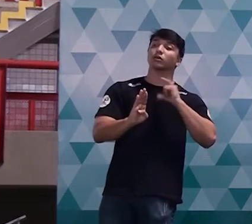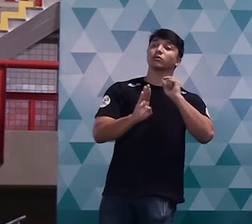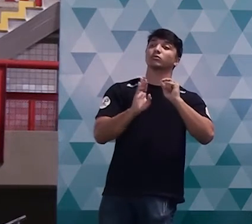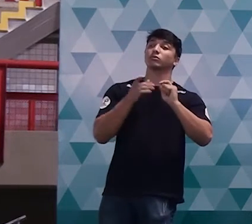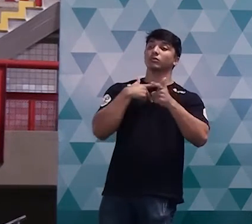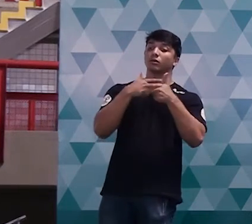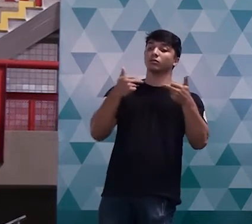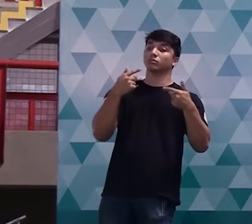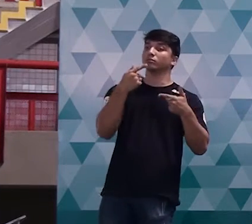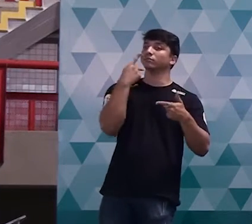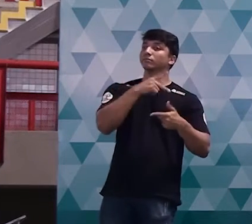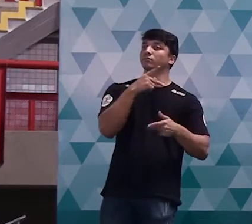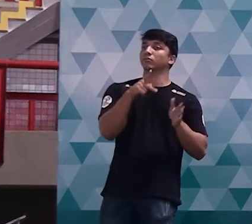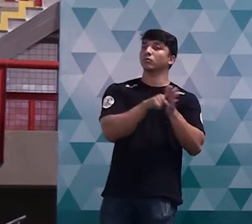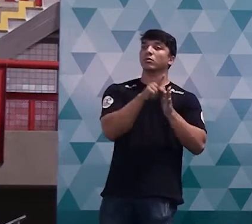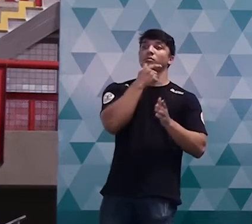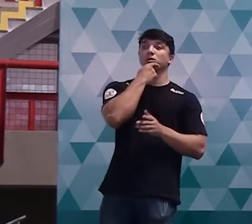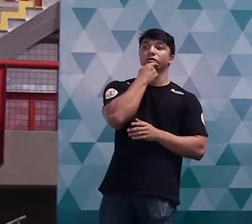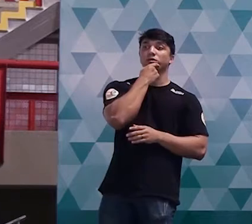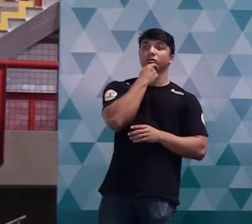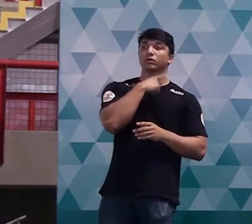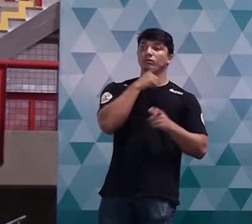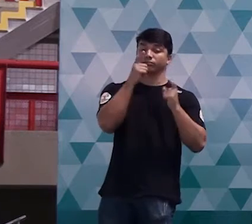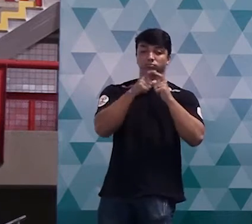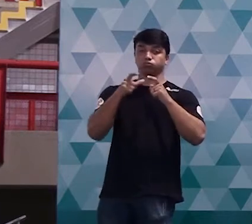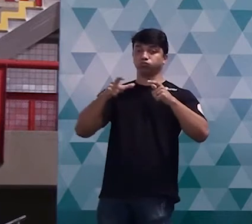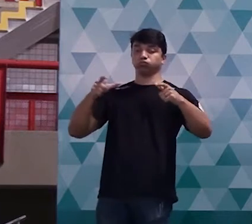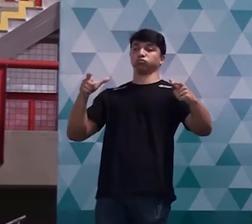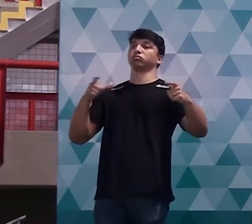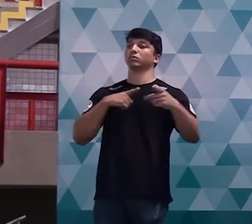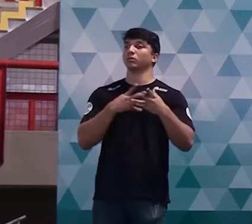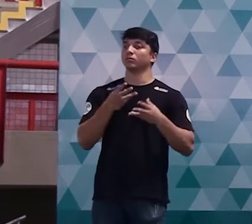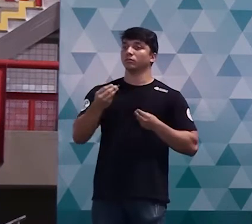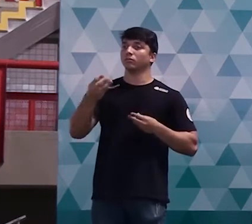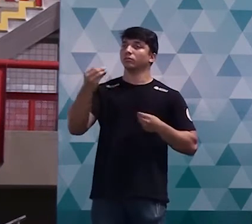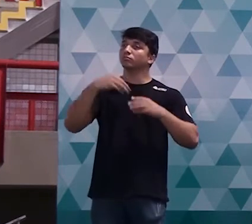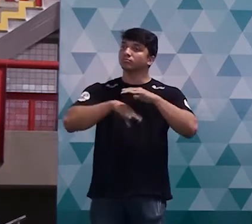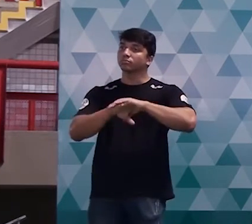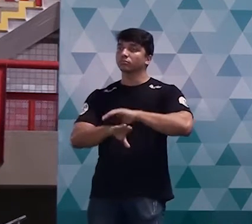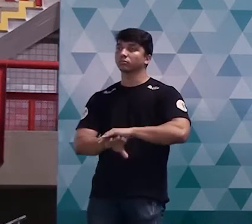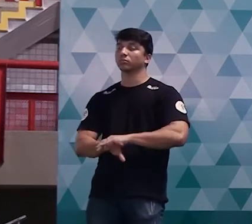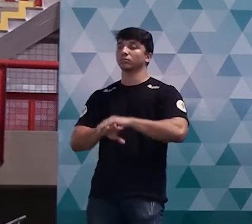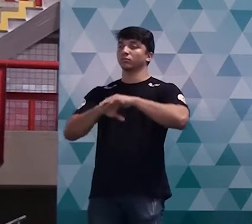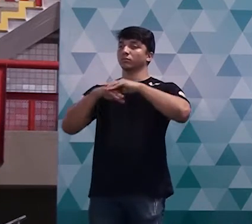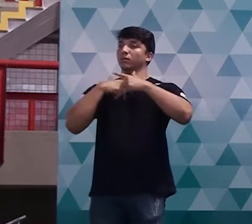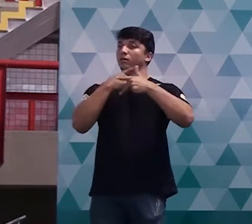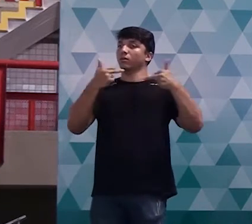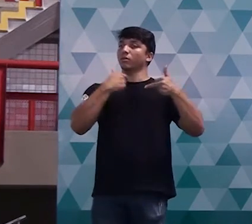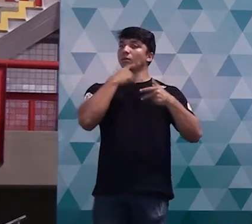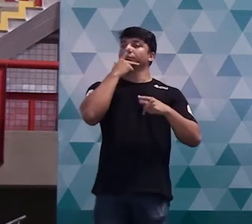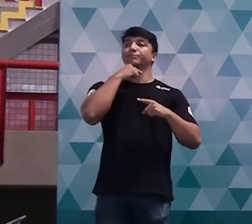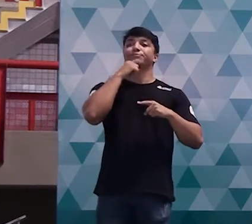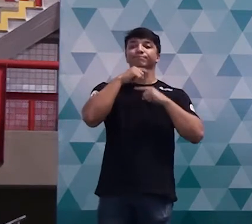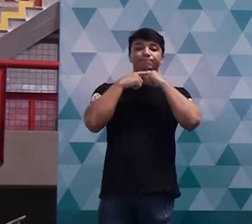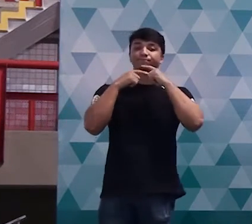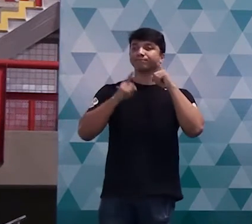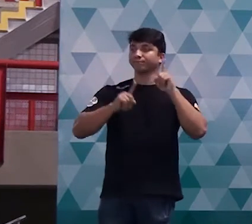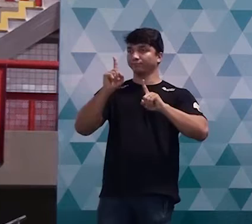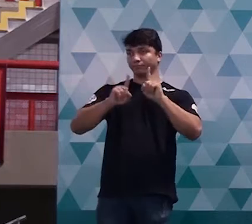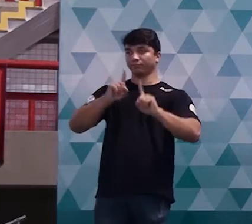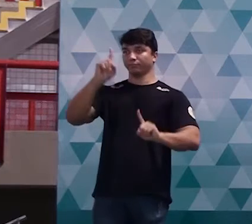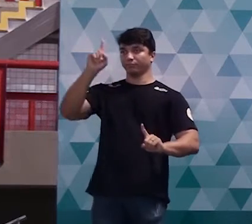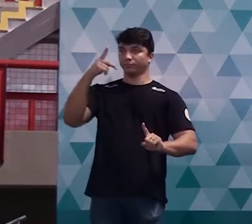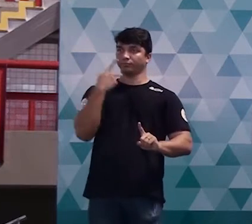produtos ingleses. Os produtos ingleses superlotavam os nossos armazéns. As nossas manufaturas não iriam concorrer com os produtos